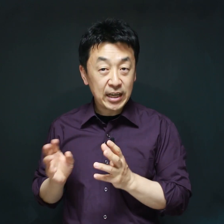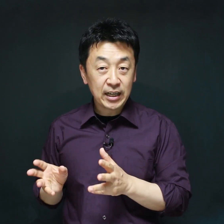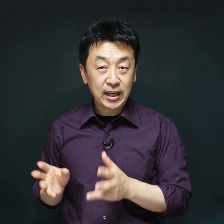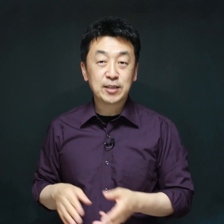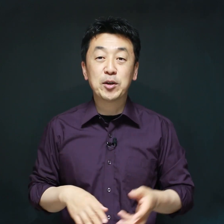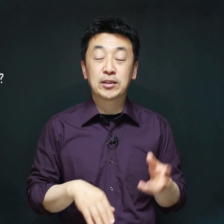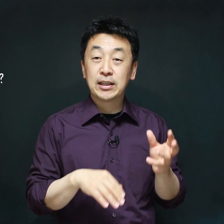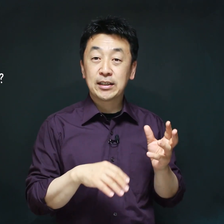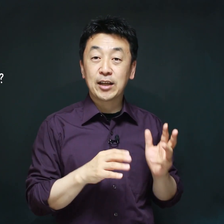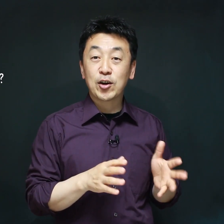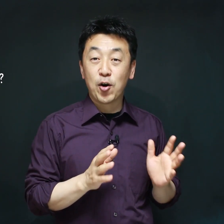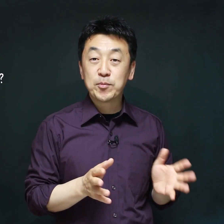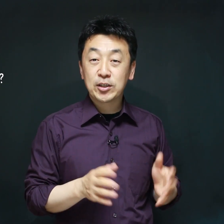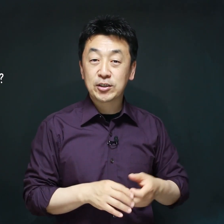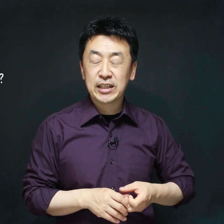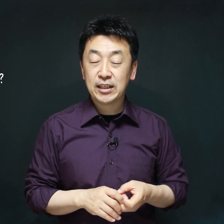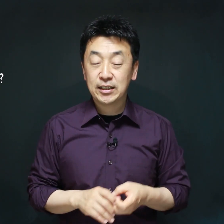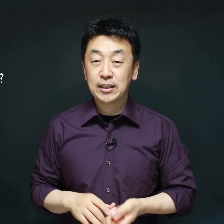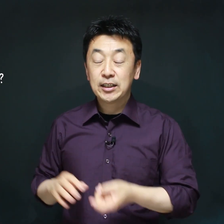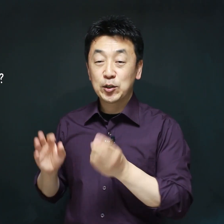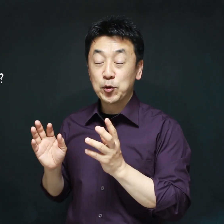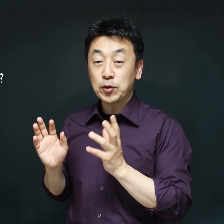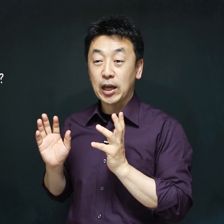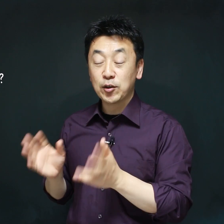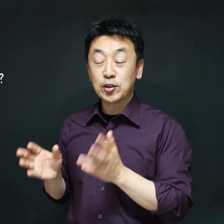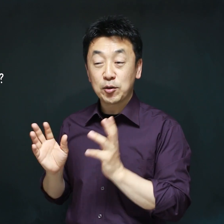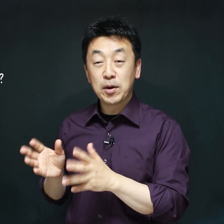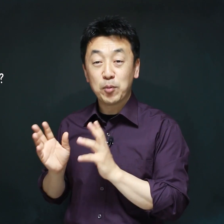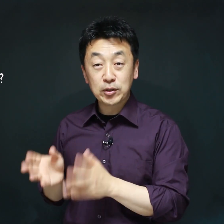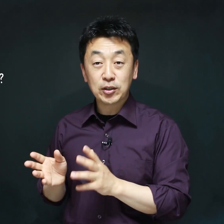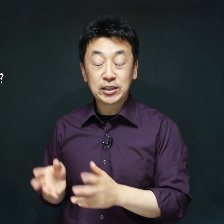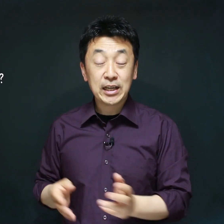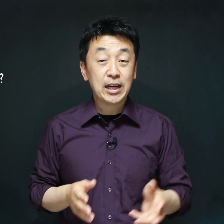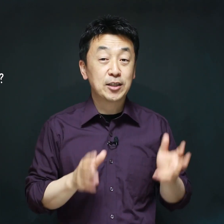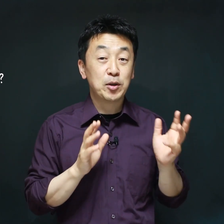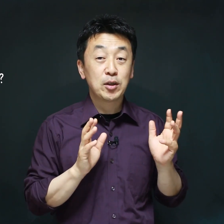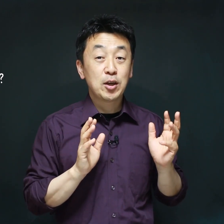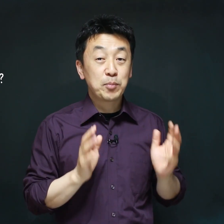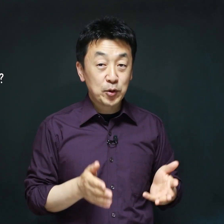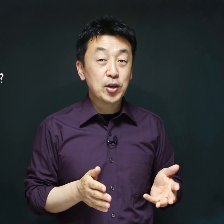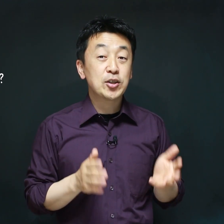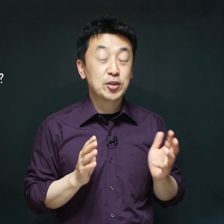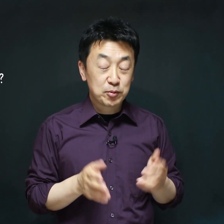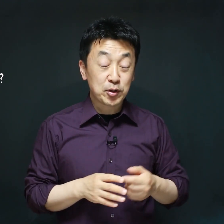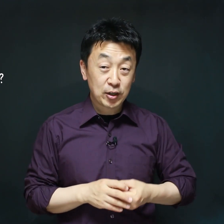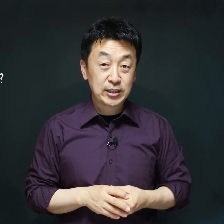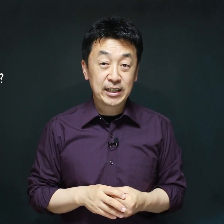것이냐 아니면 단어가 없는 것이냐, 그리고 단어를 정말 모르는 것이냐 아니면 표현력이 부족한 것이냐.